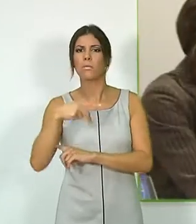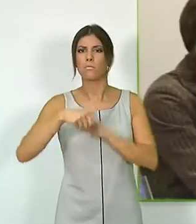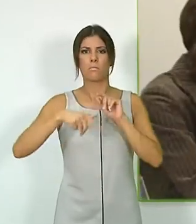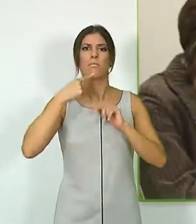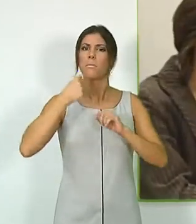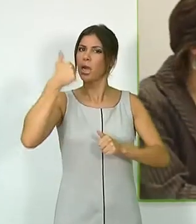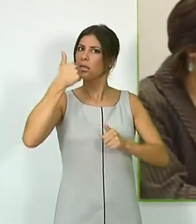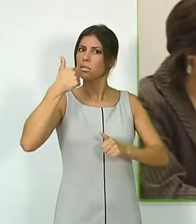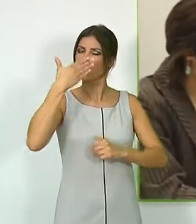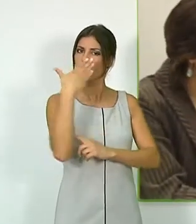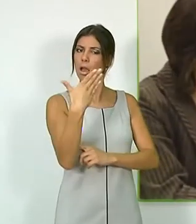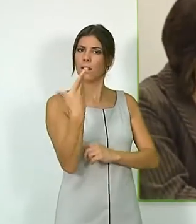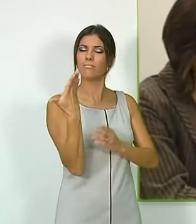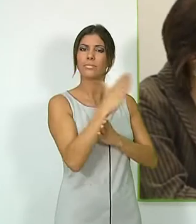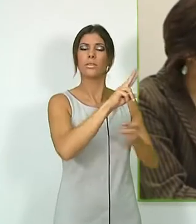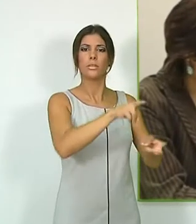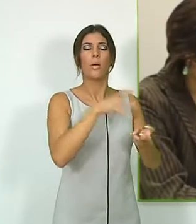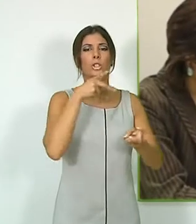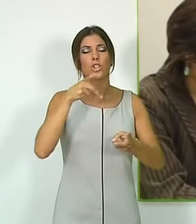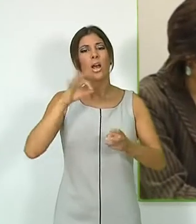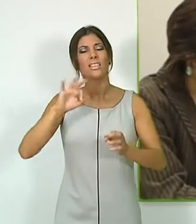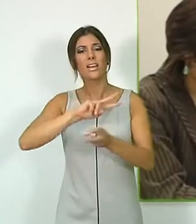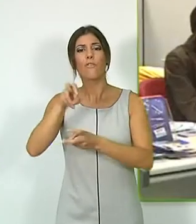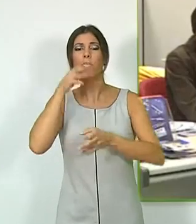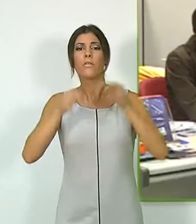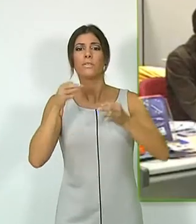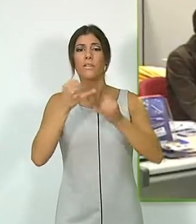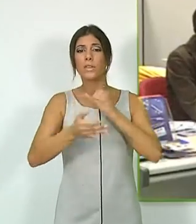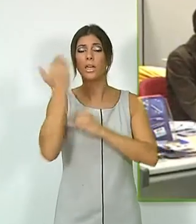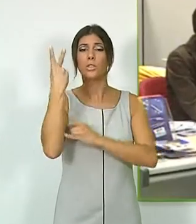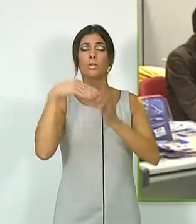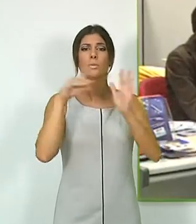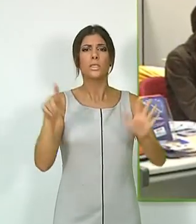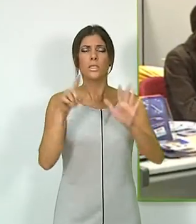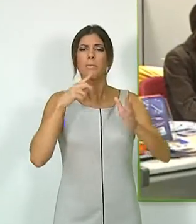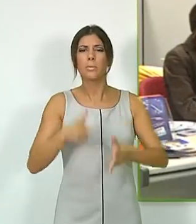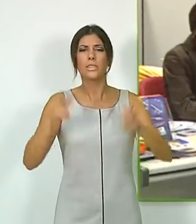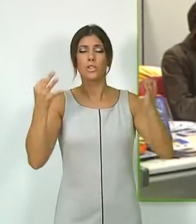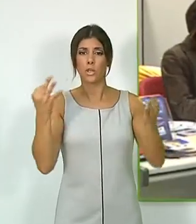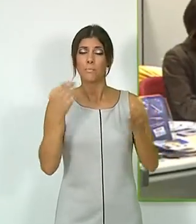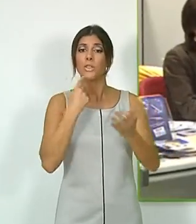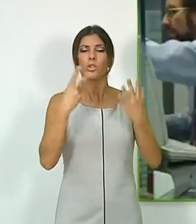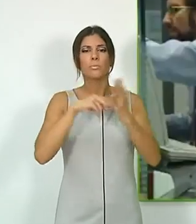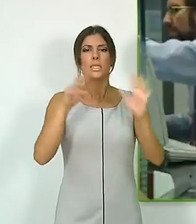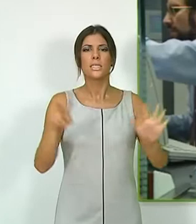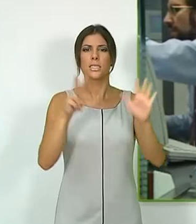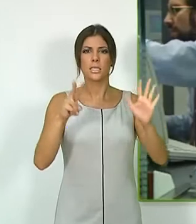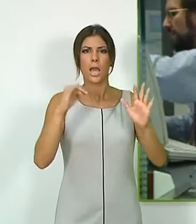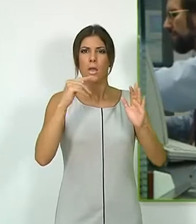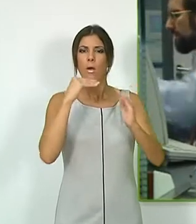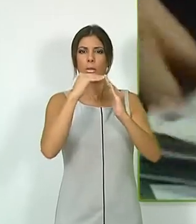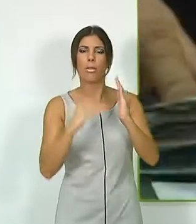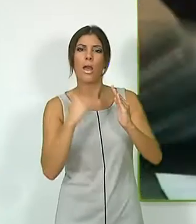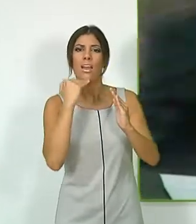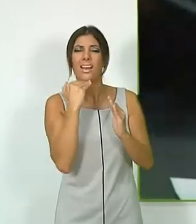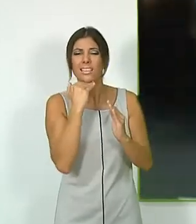menos defraudan. Los técnicos de Hacienda admiten que la reforma fiscal aprobada a finales de 2006 permitió que en 2007 afloraran